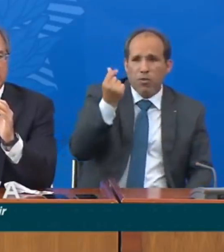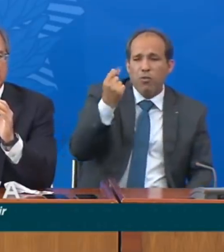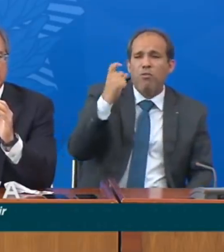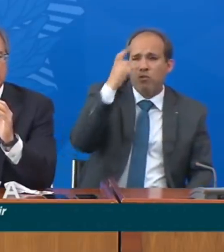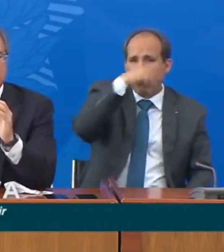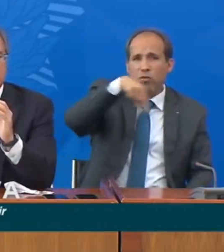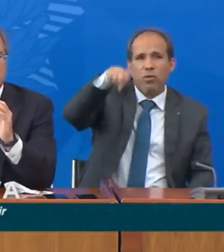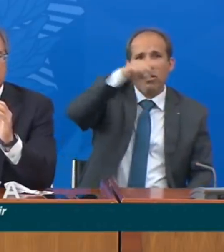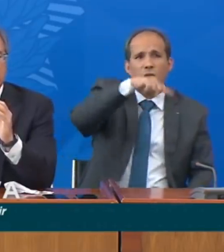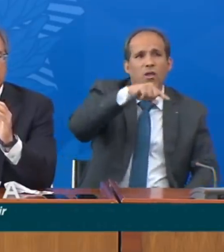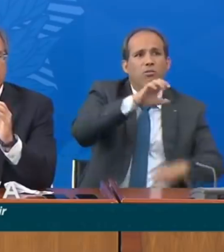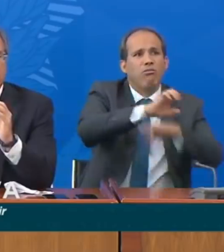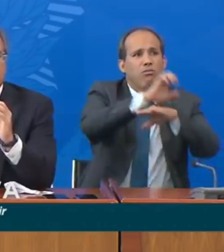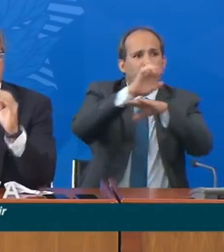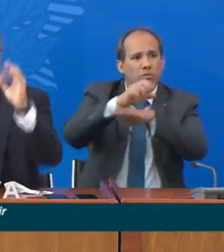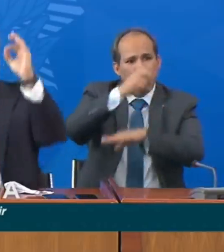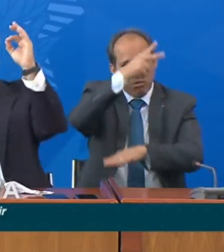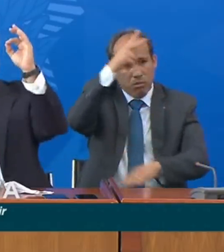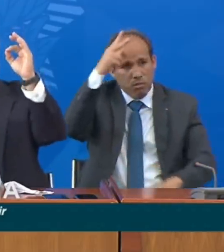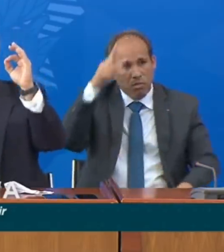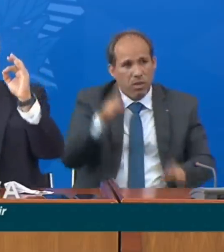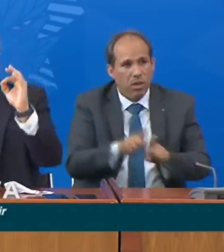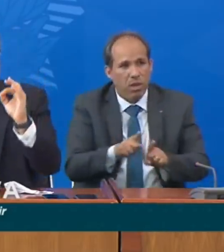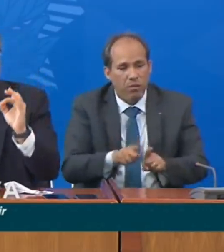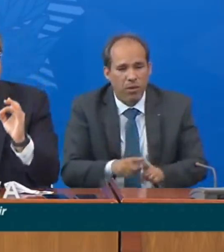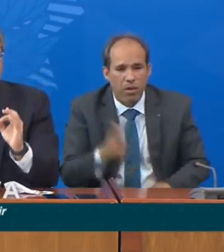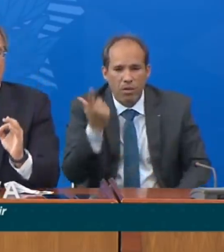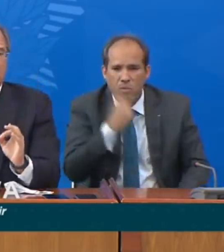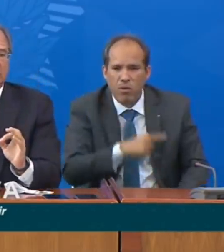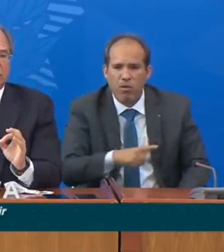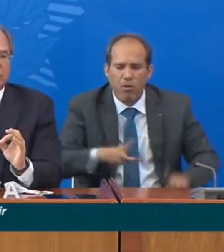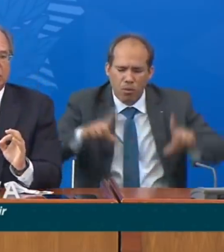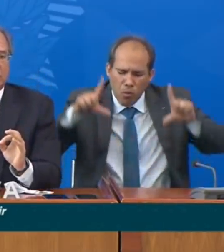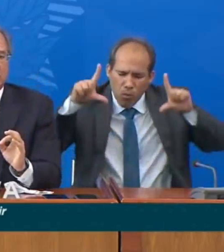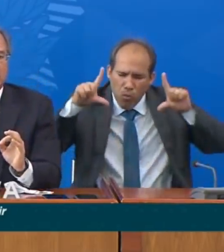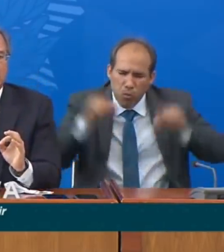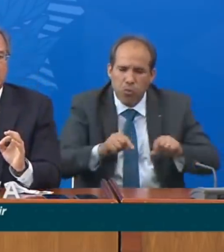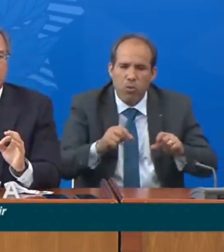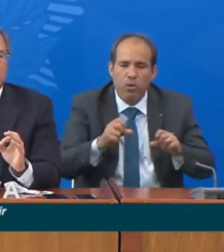entes federativos. Então, nós poderíamos ter reduzido dramaticamente